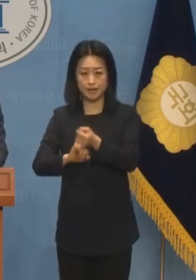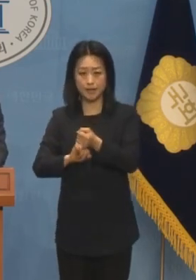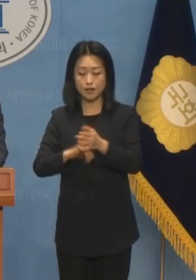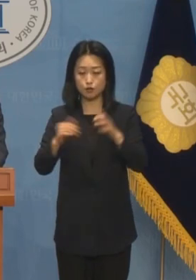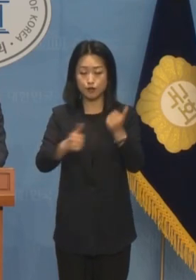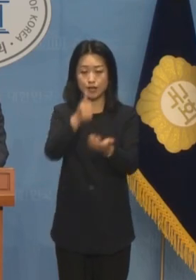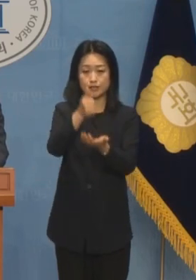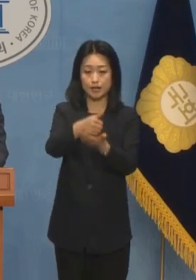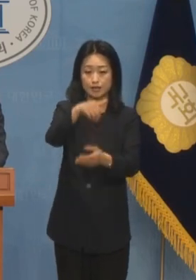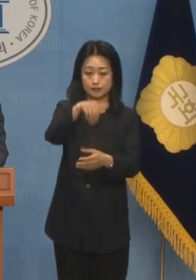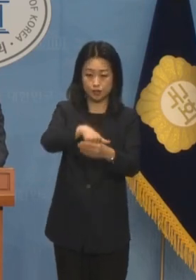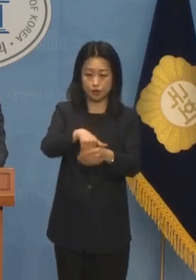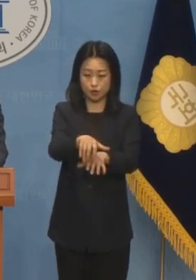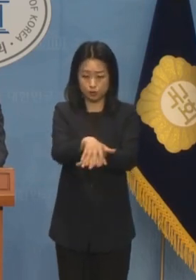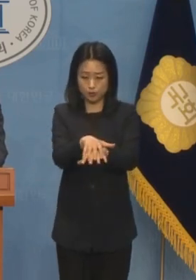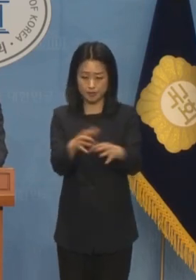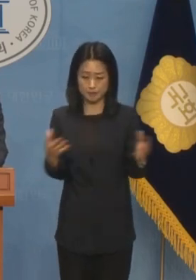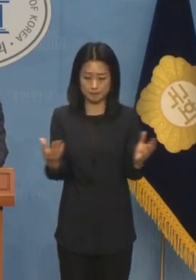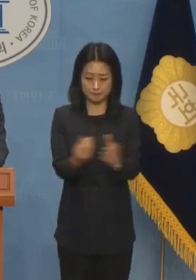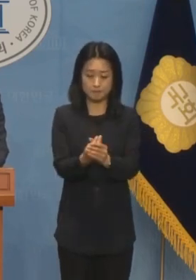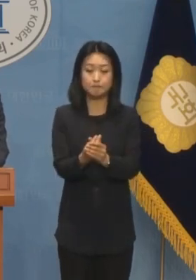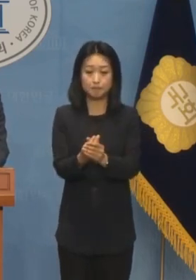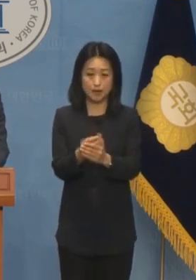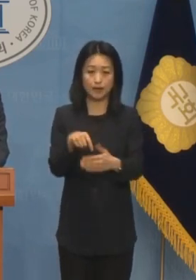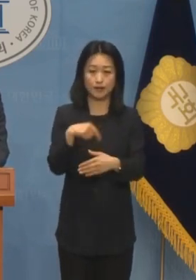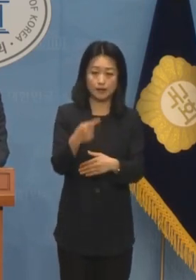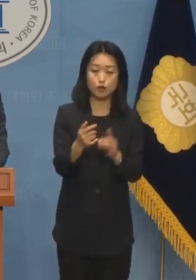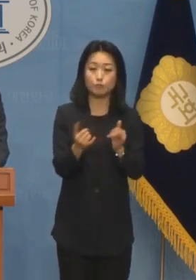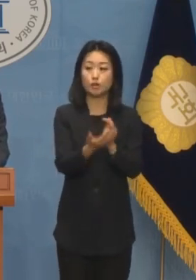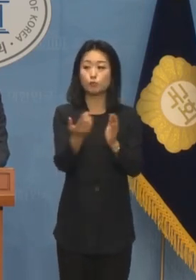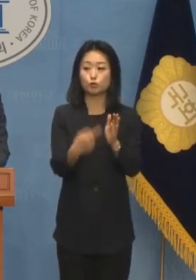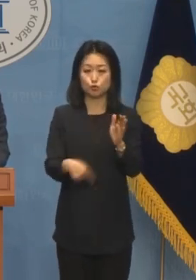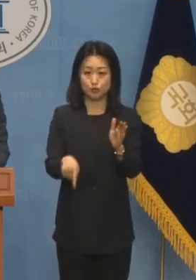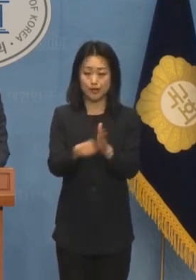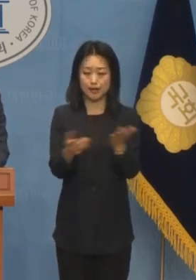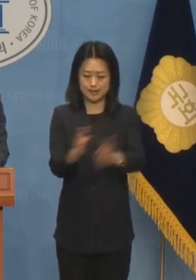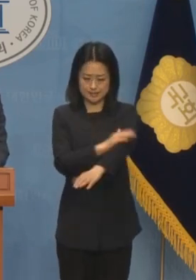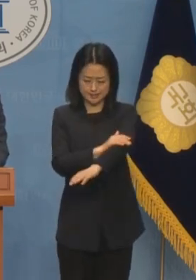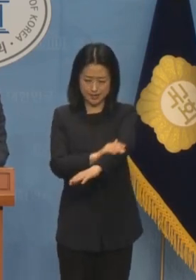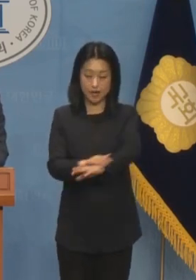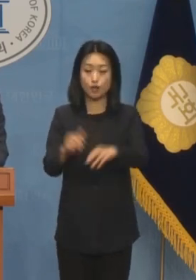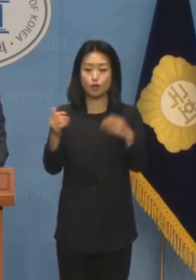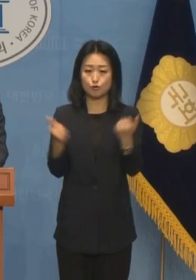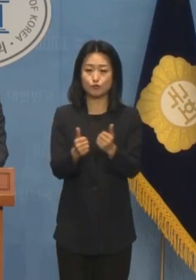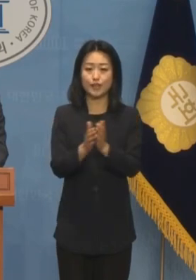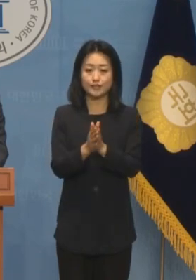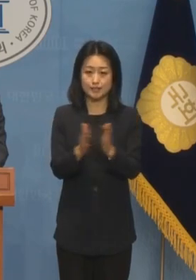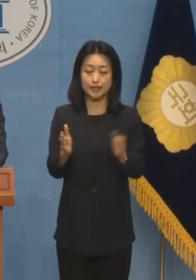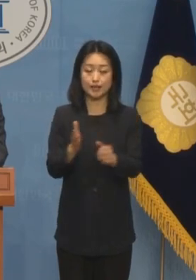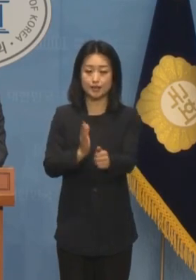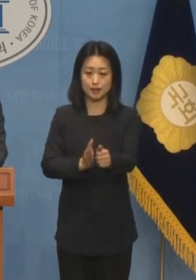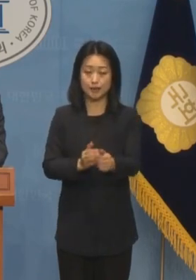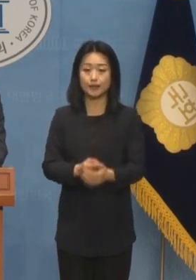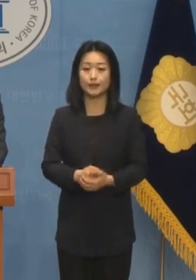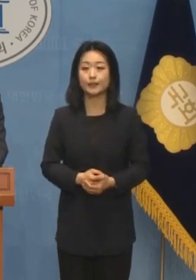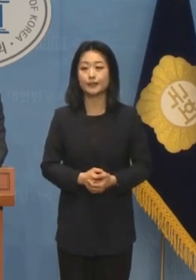의장단을 선출하고 원구성을 맞춰서 국민을 위해 제대로 일하는 국회를 시작해야